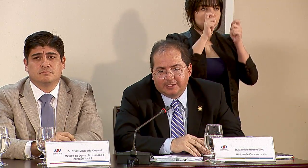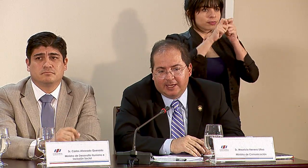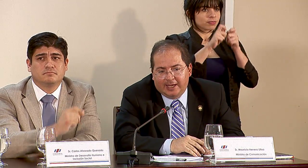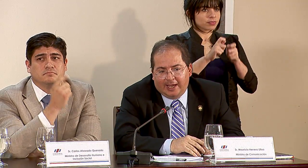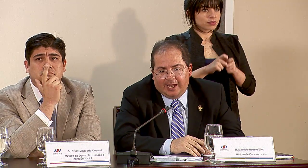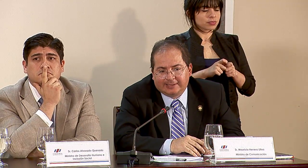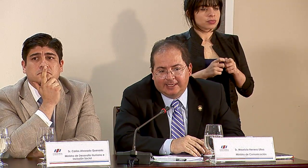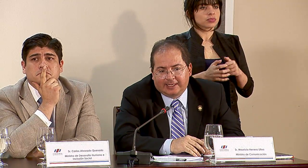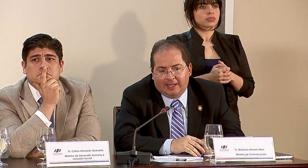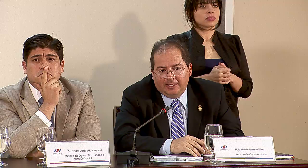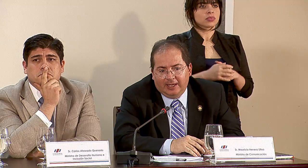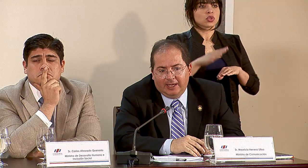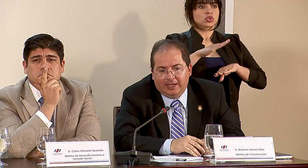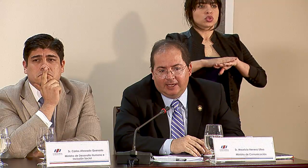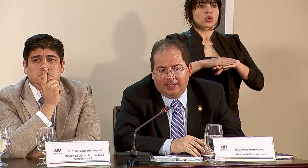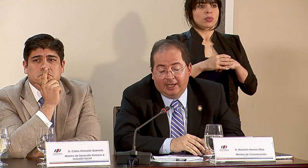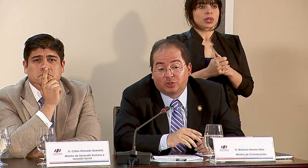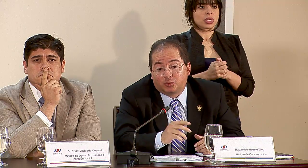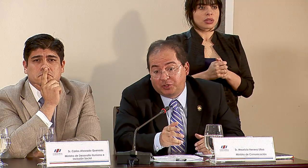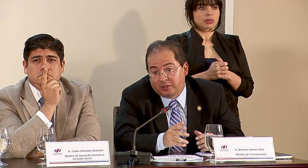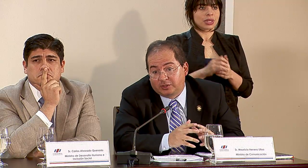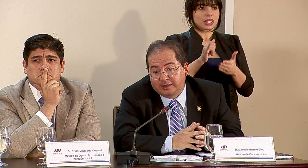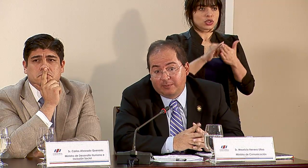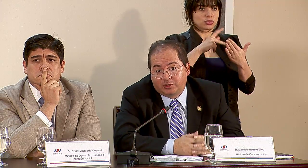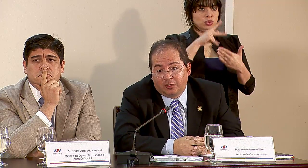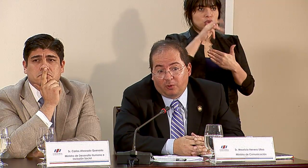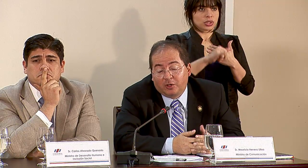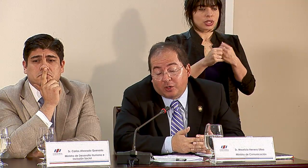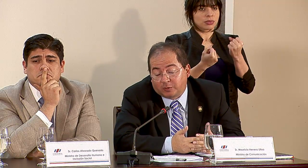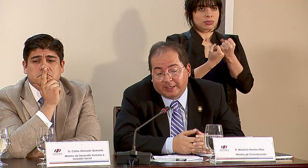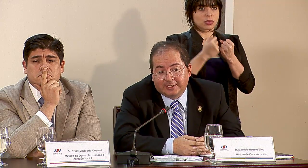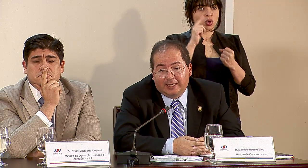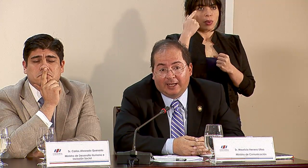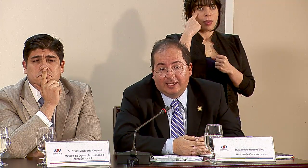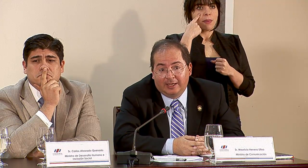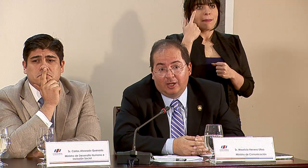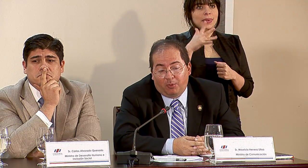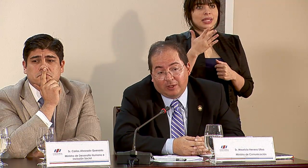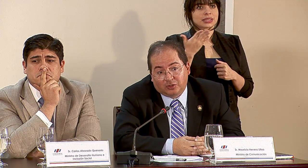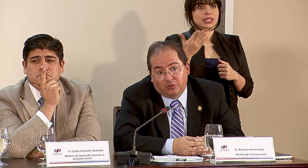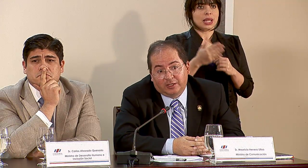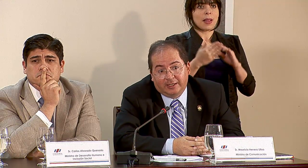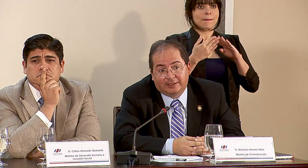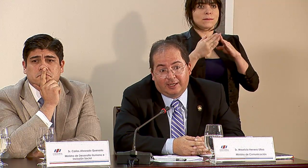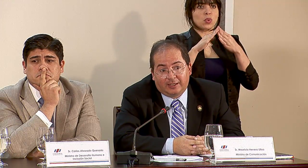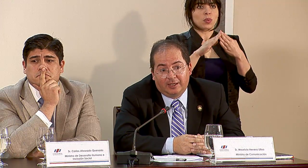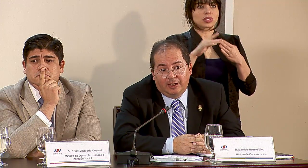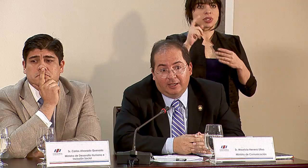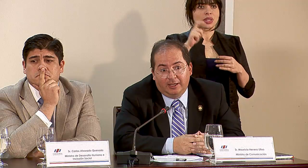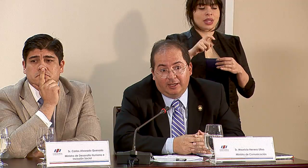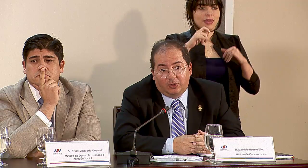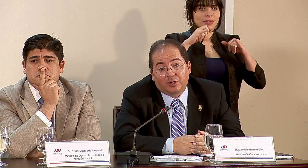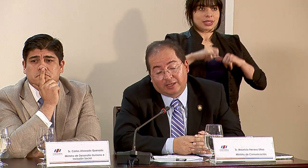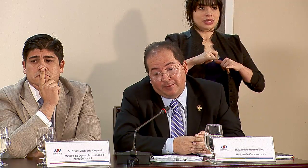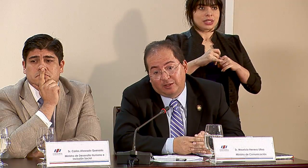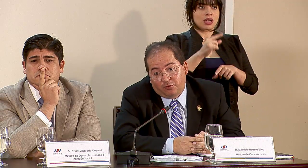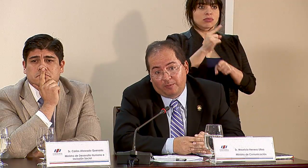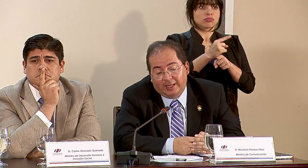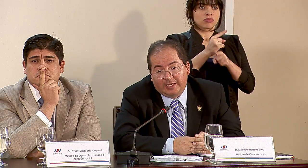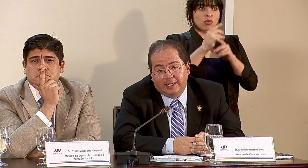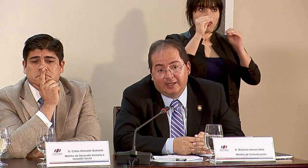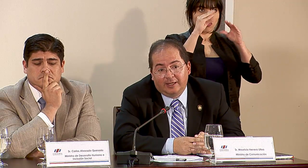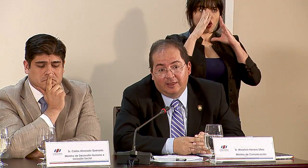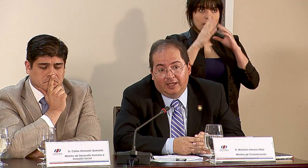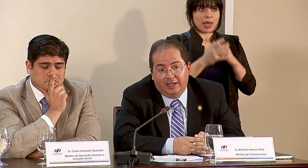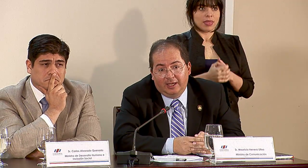puntuales acerca de estos proyectos que está impulsando el gobierno que nos parece que la población tiene que estar correctamente